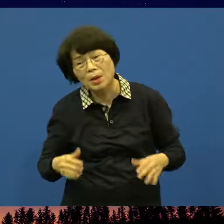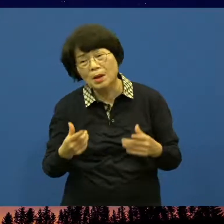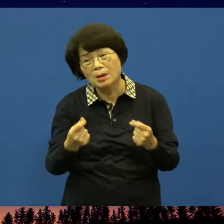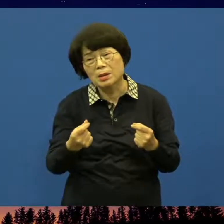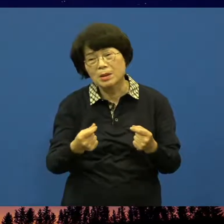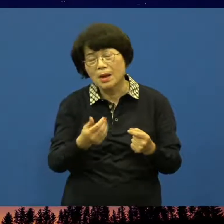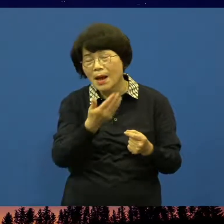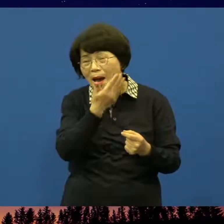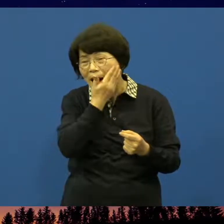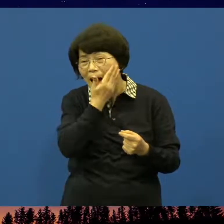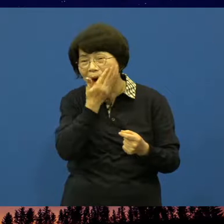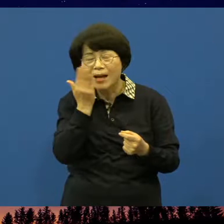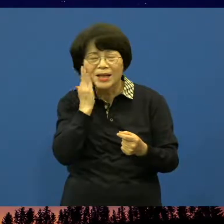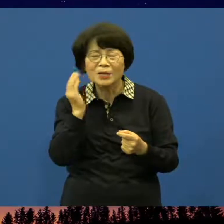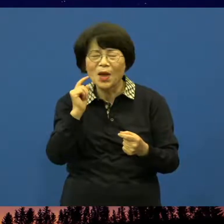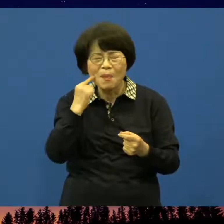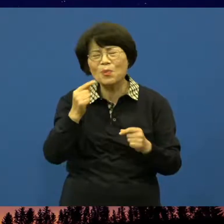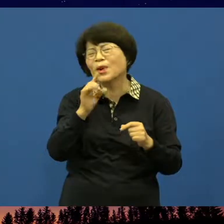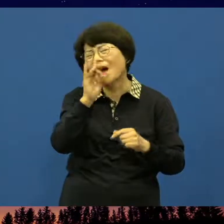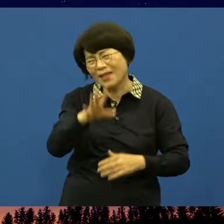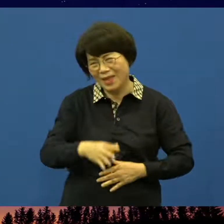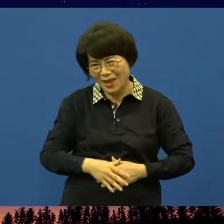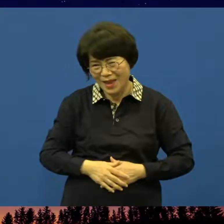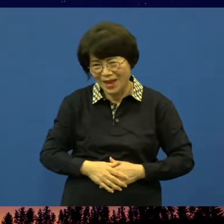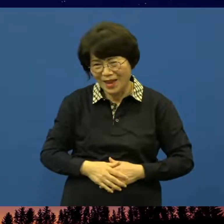화장도 안 묻어요, 안 묻어.